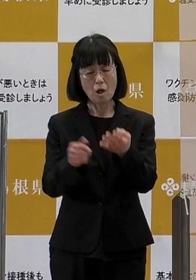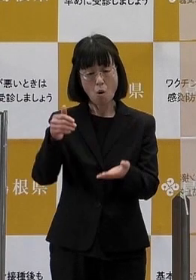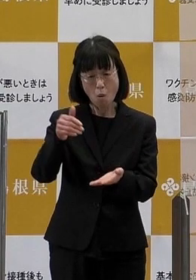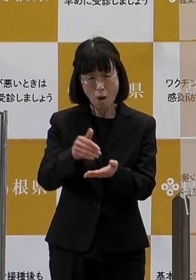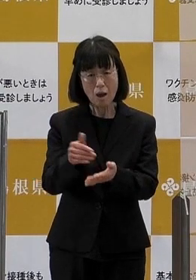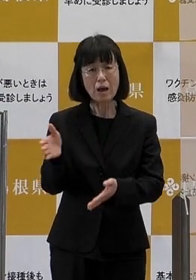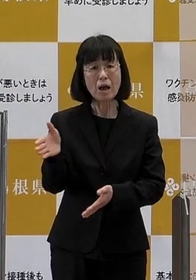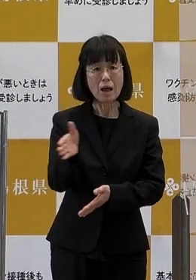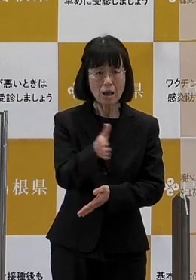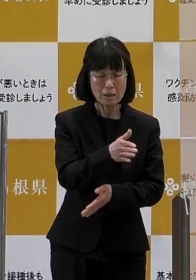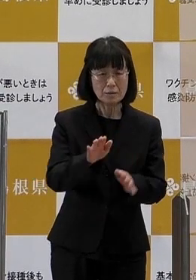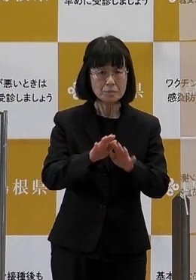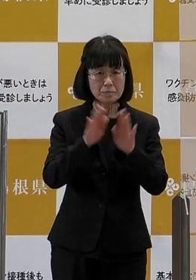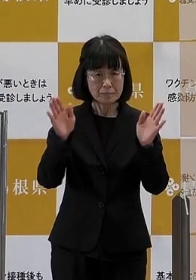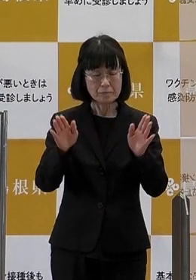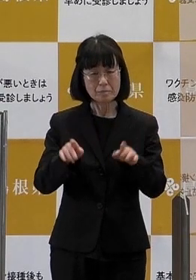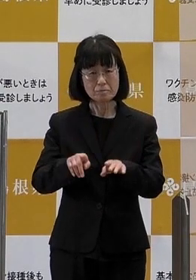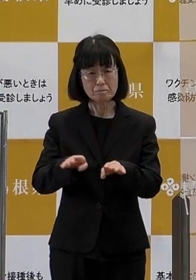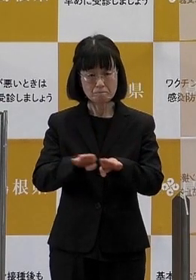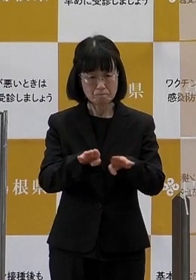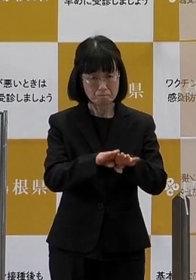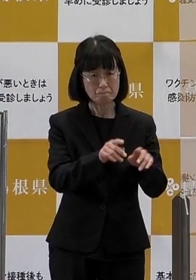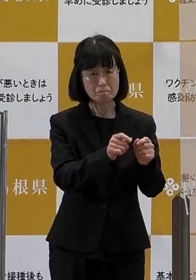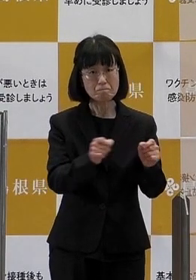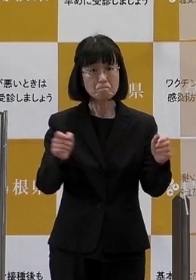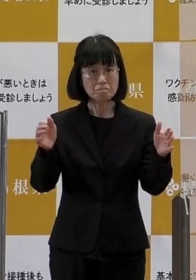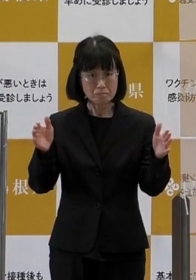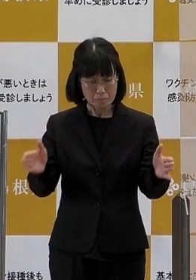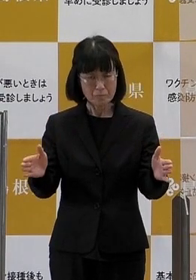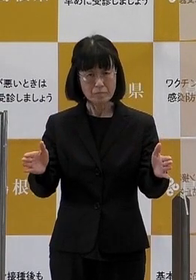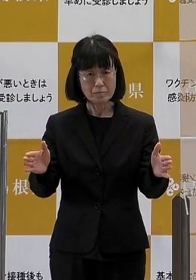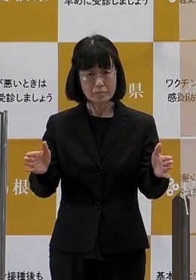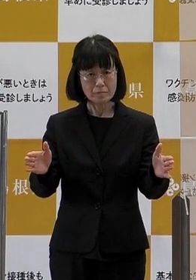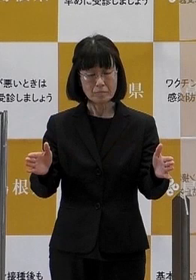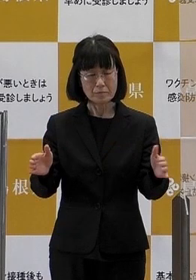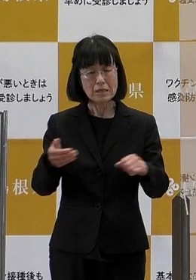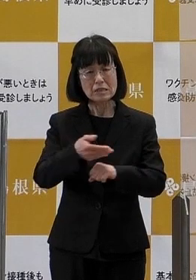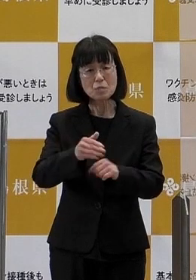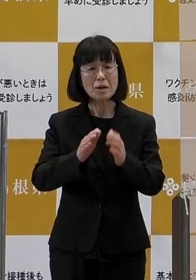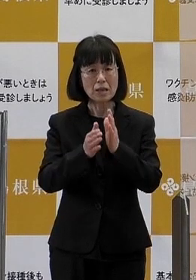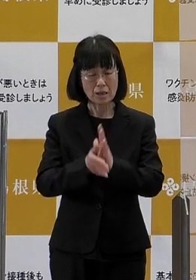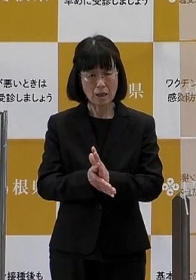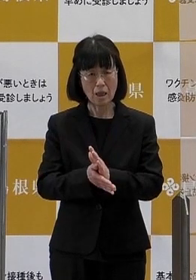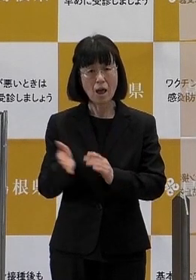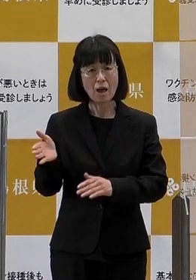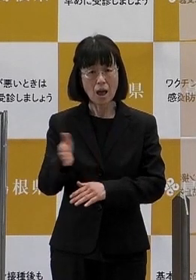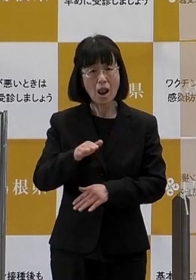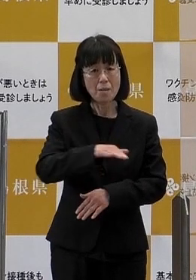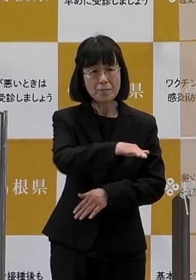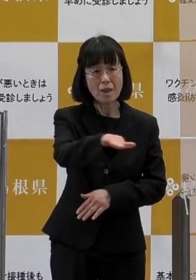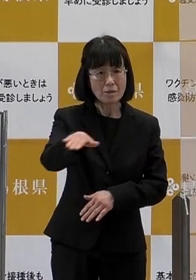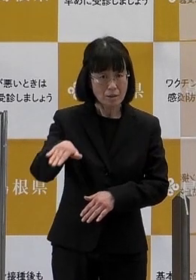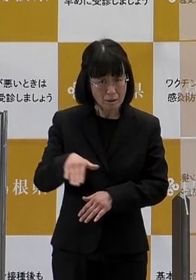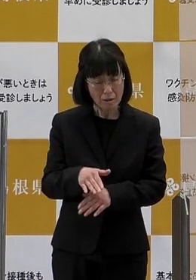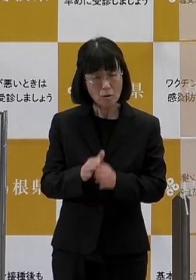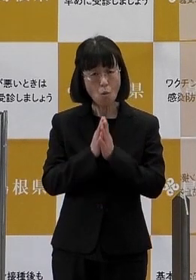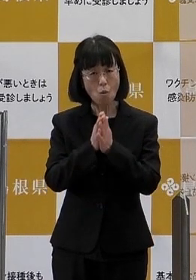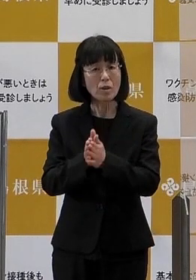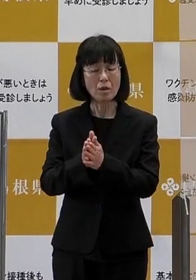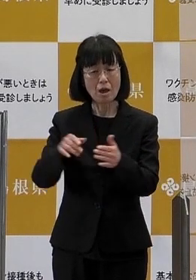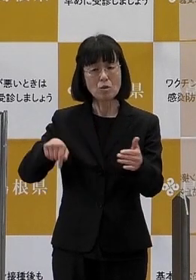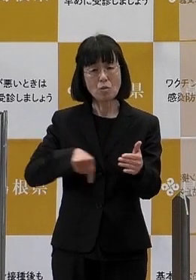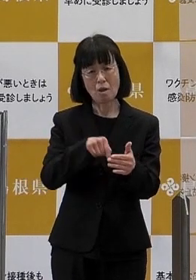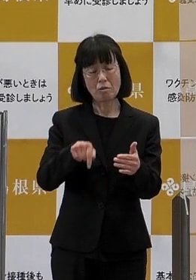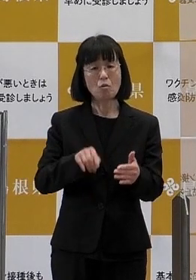から始まります大型連休ゴールデンウィークに向けての島根県から県民の皆様へのお願いをさせていただきます